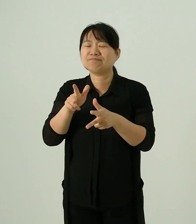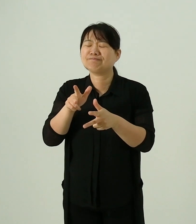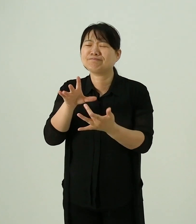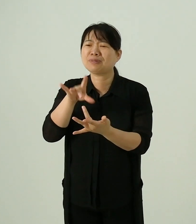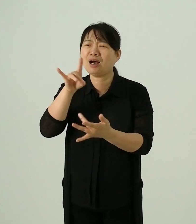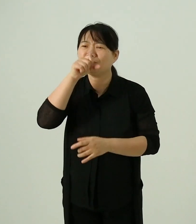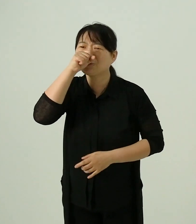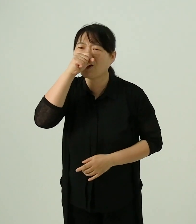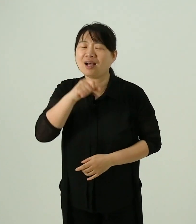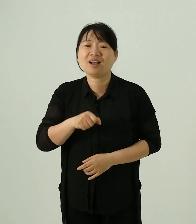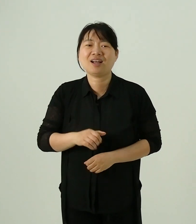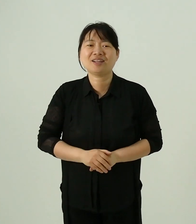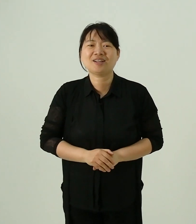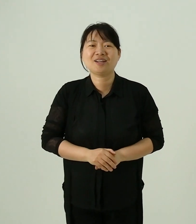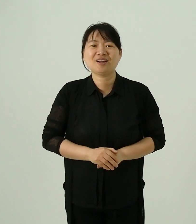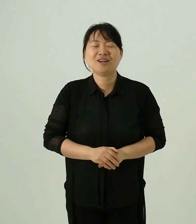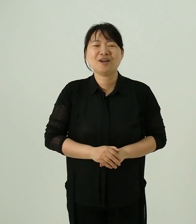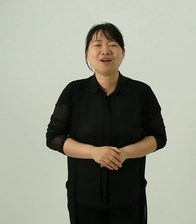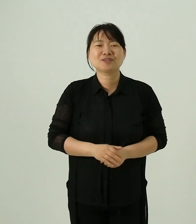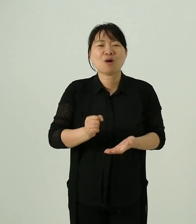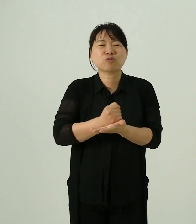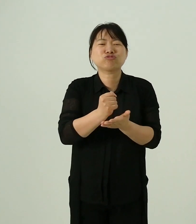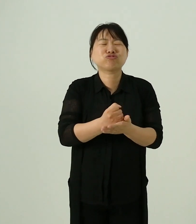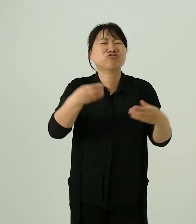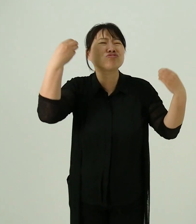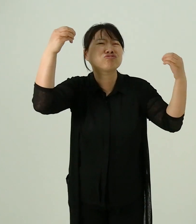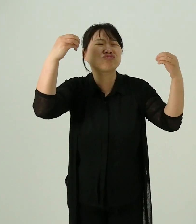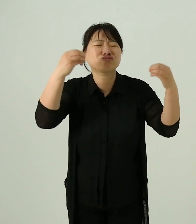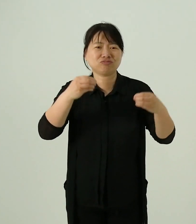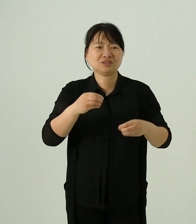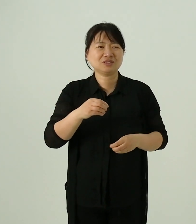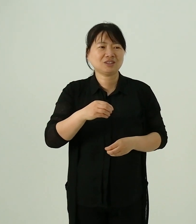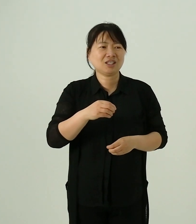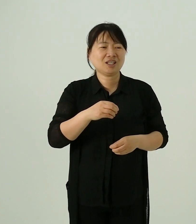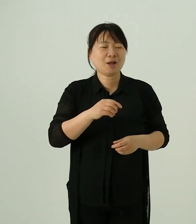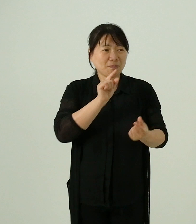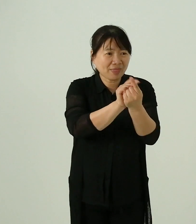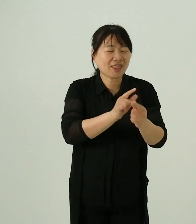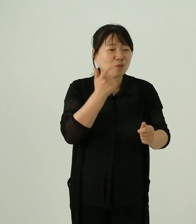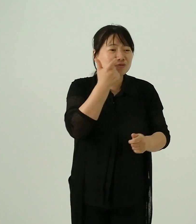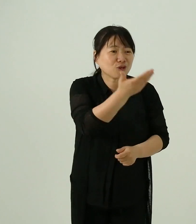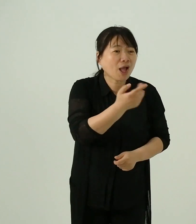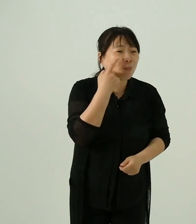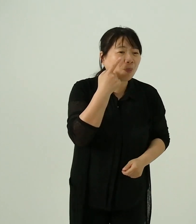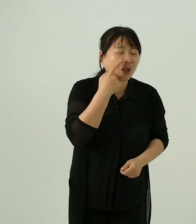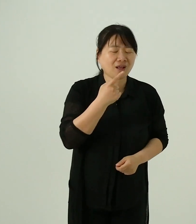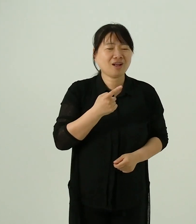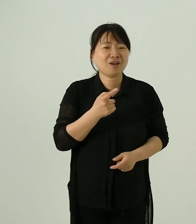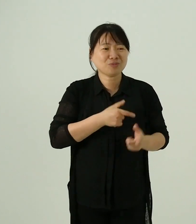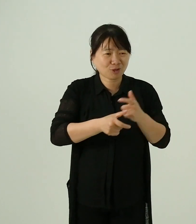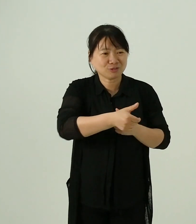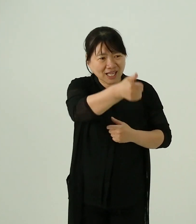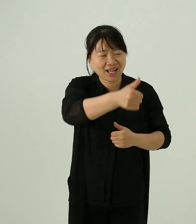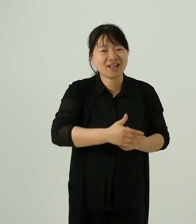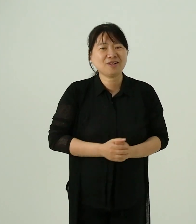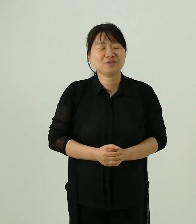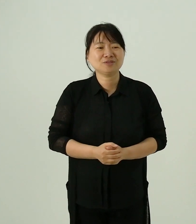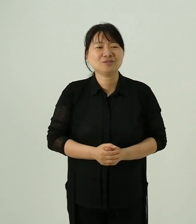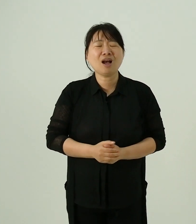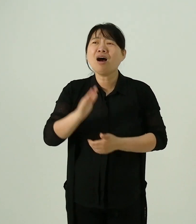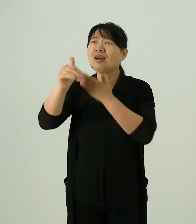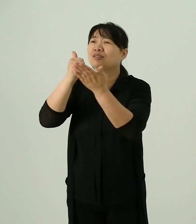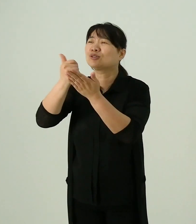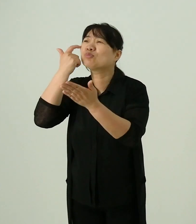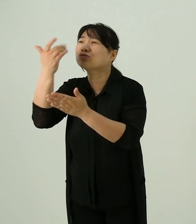될까요? 그거는 차라리 무당한테 가서 물어보세요. 예? 그 사람들이 더 영험해요. 왜 그런 걸 물어야